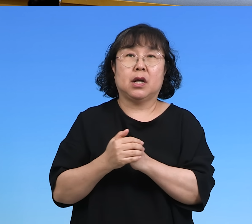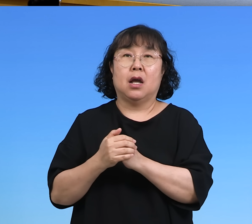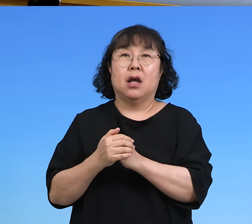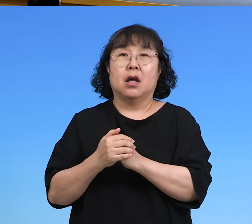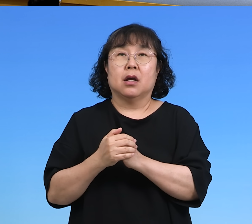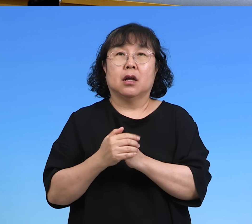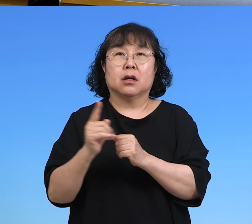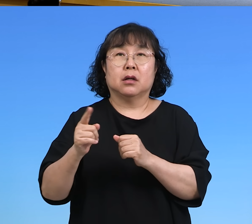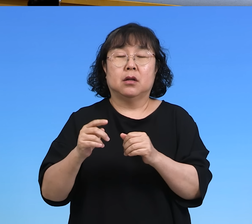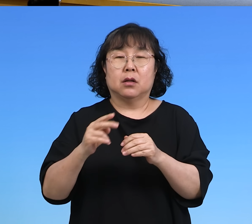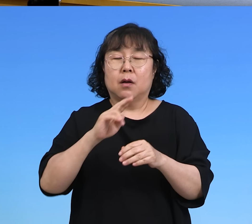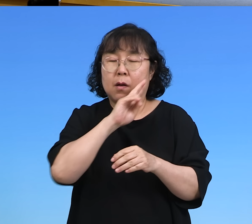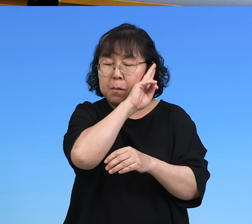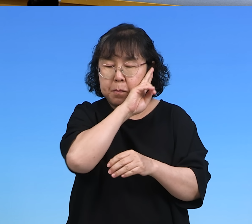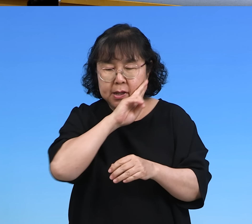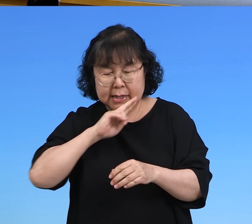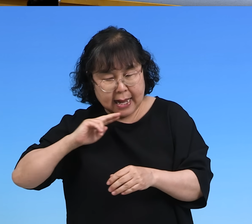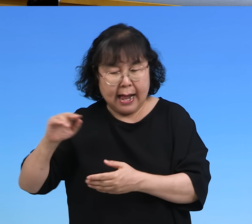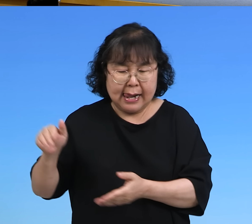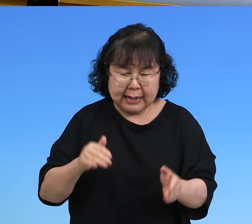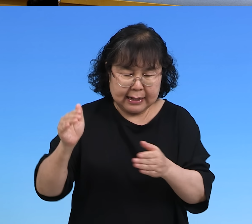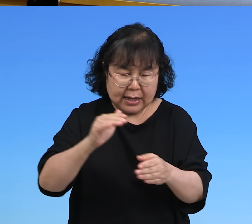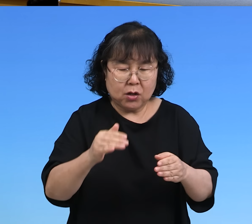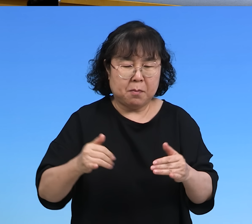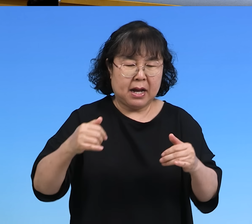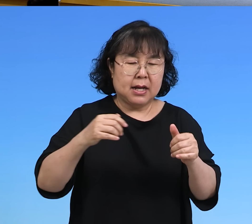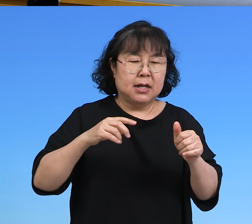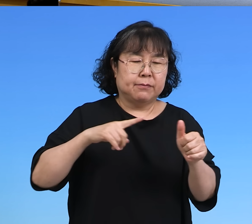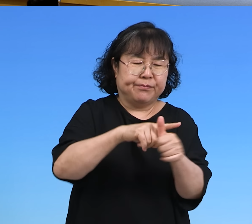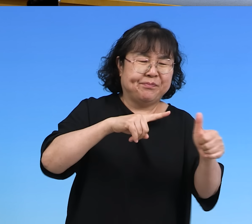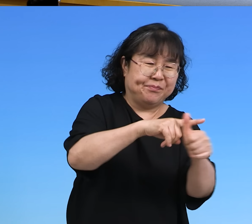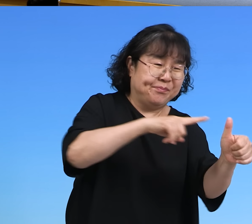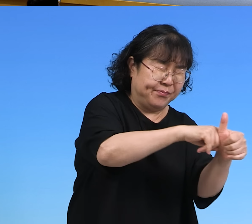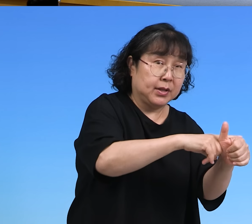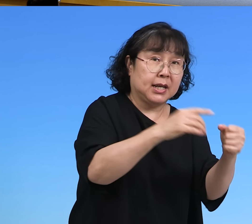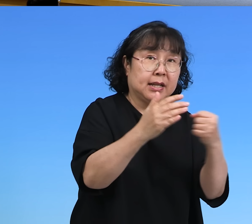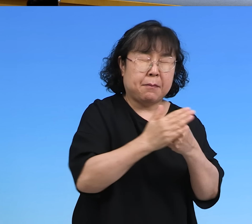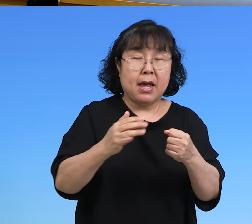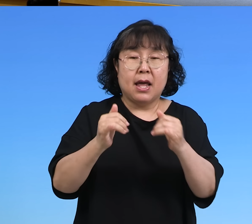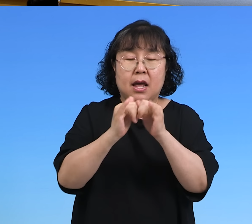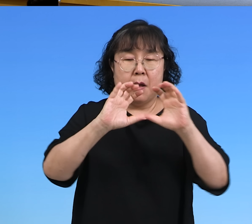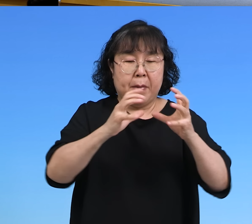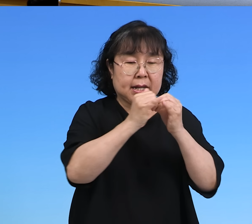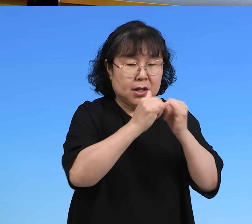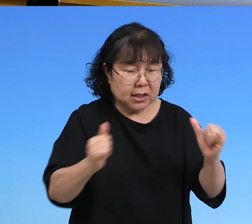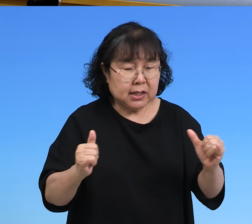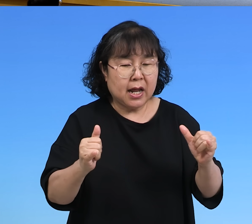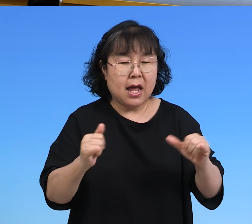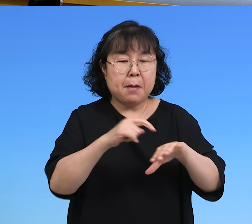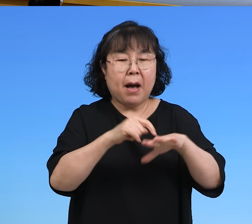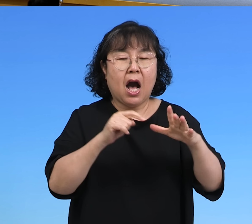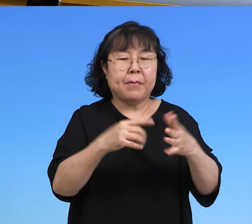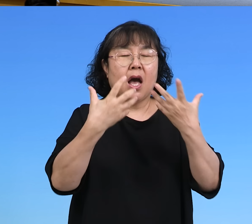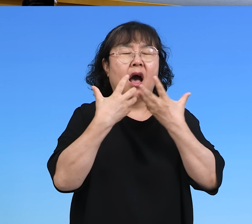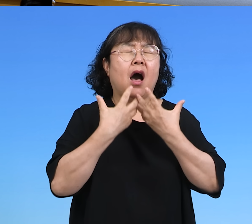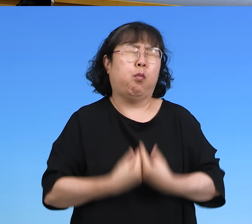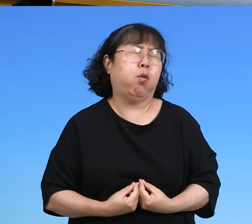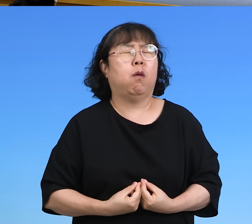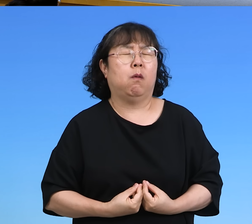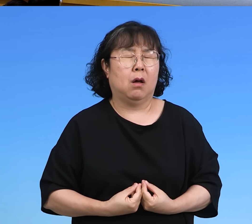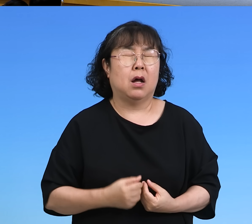쫓아가 내려가는 비탈에서 쳤으므로, 그 다음 보세요. 백성의 마음이 녹아 물같이 된지라. 야, 저는